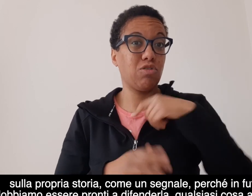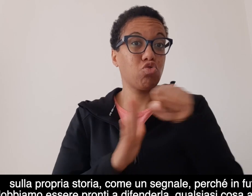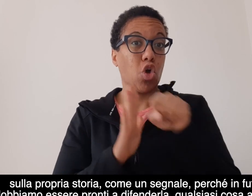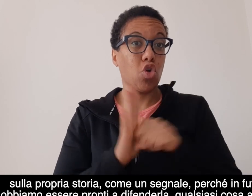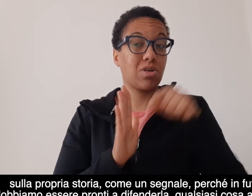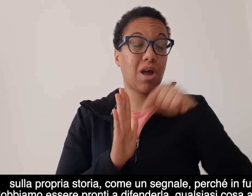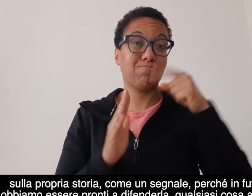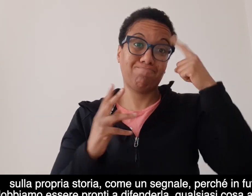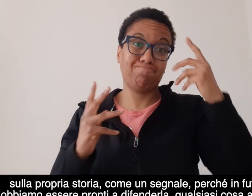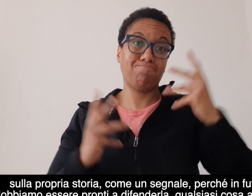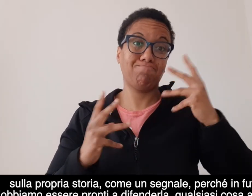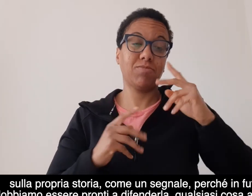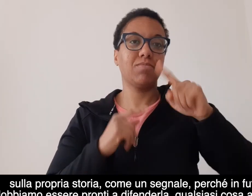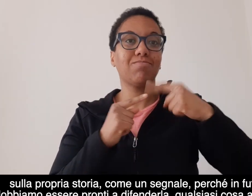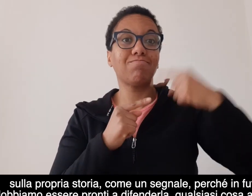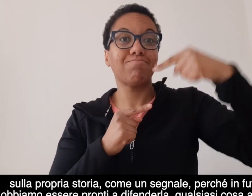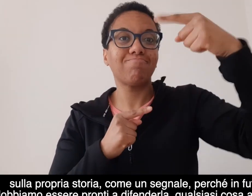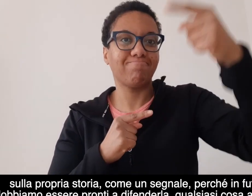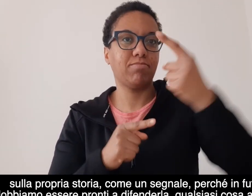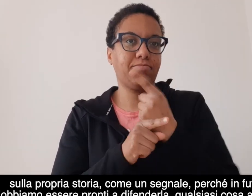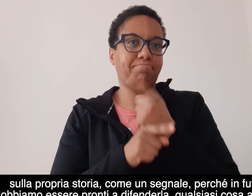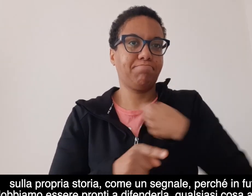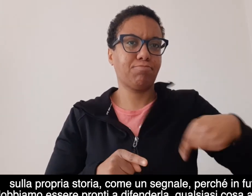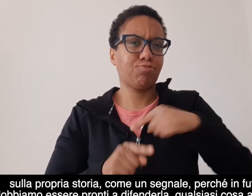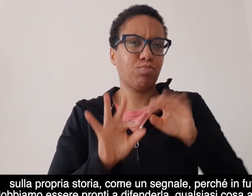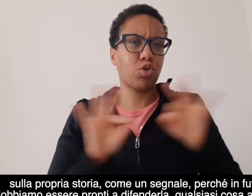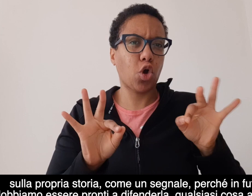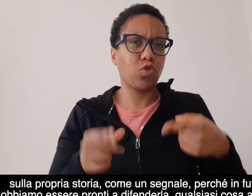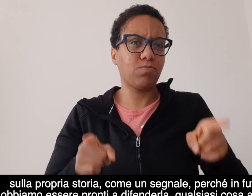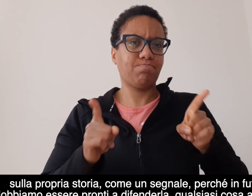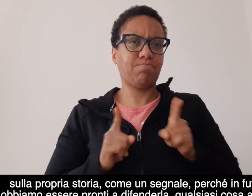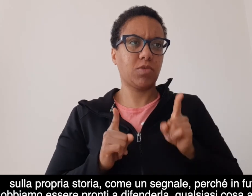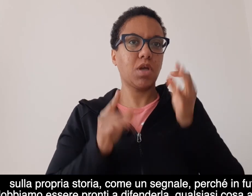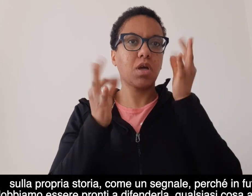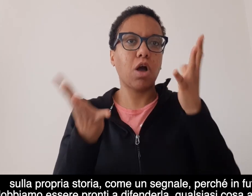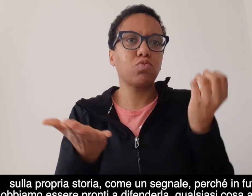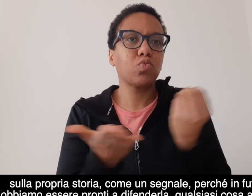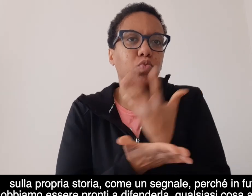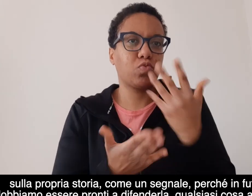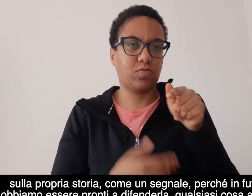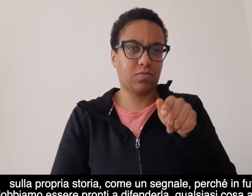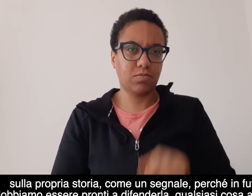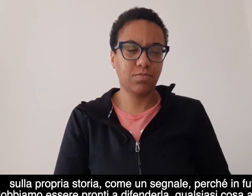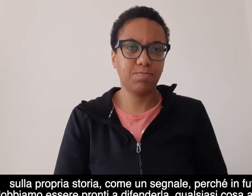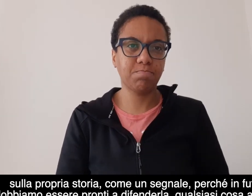sulla propria storia come un segnale perché in futuro dobbiamo essere pronti a difenderla qualsiasi cosa